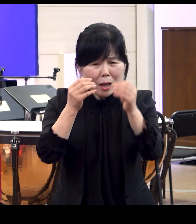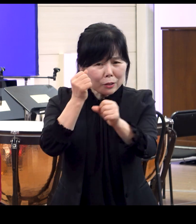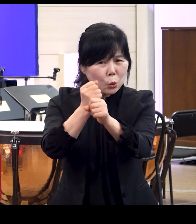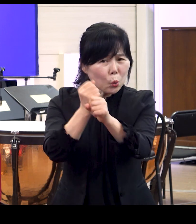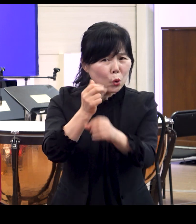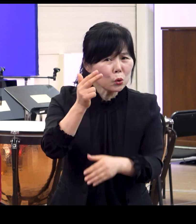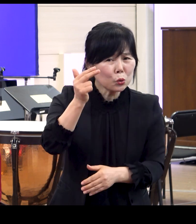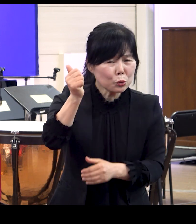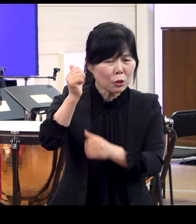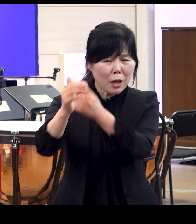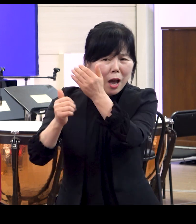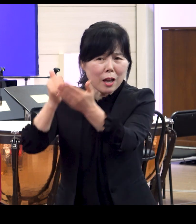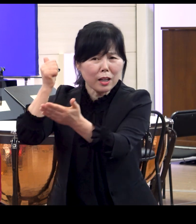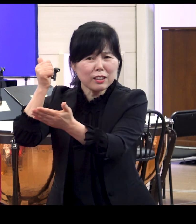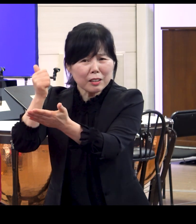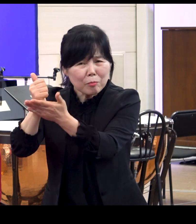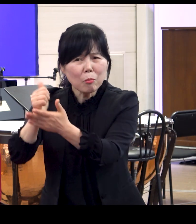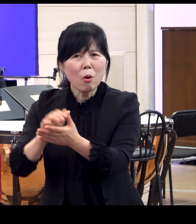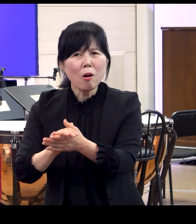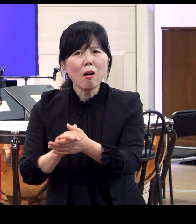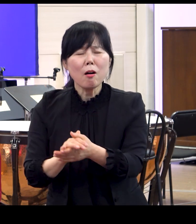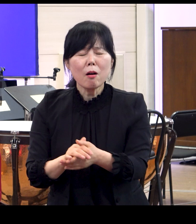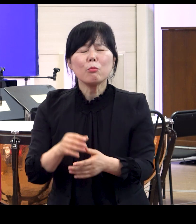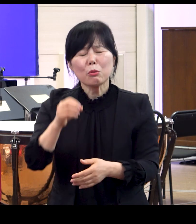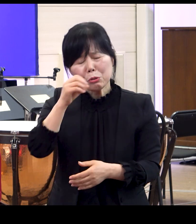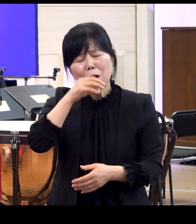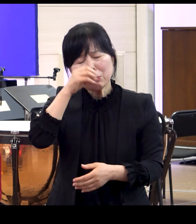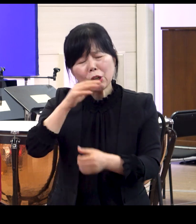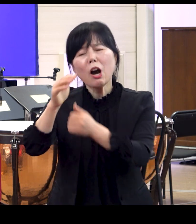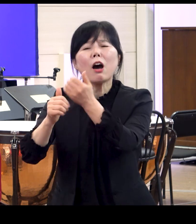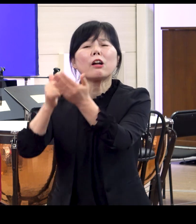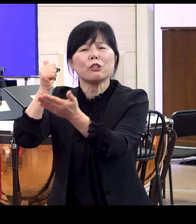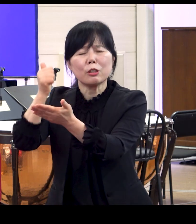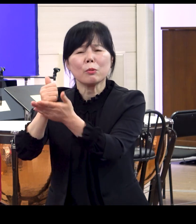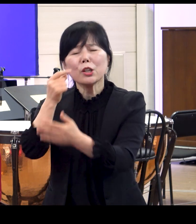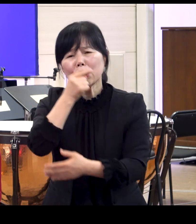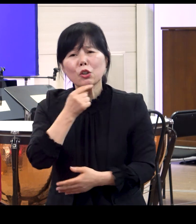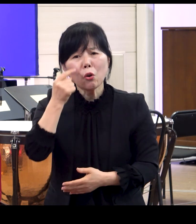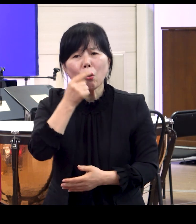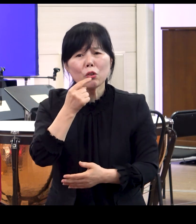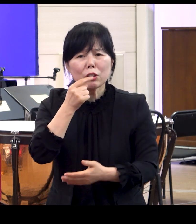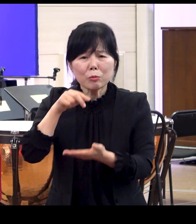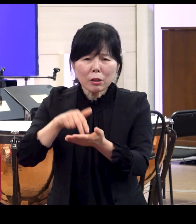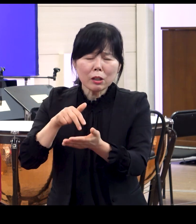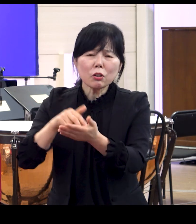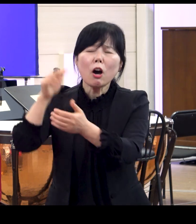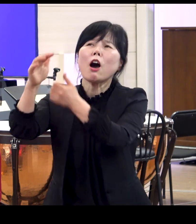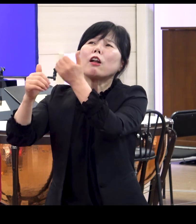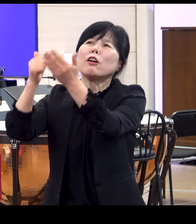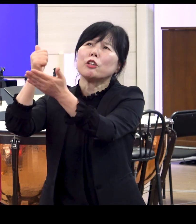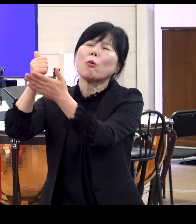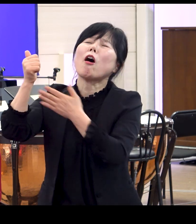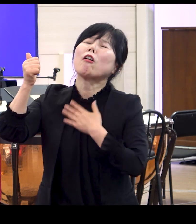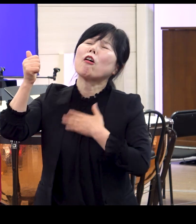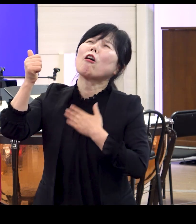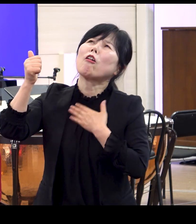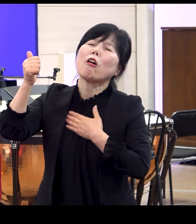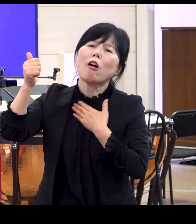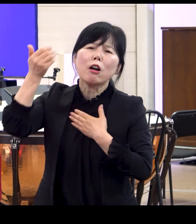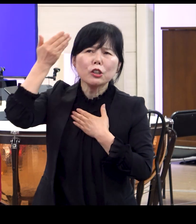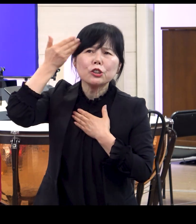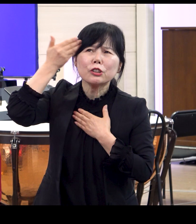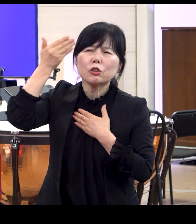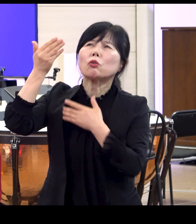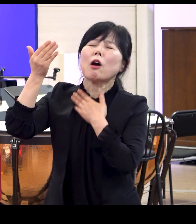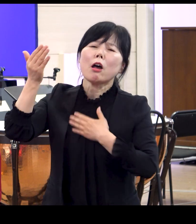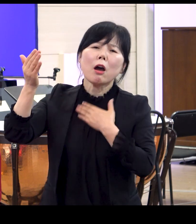우주의 하나님, 창조주 하나님, 그냥 하나님 이런 정도, 그러면서 내가 하나님을 알고 있고 내가